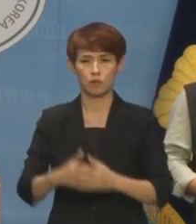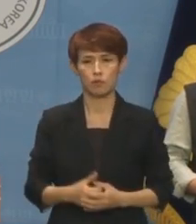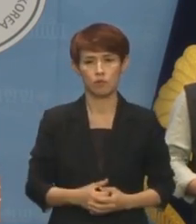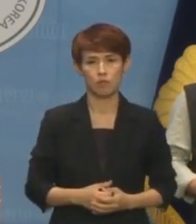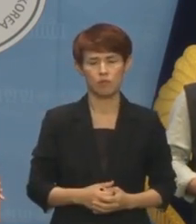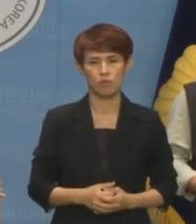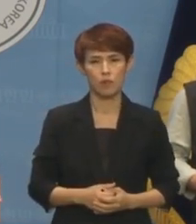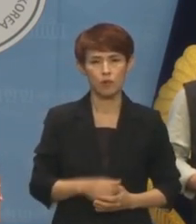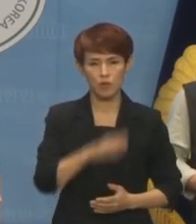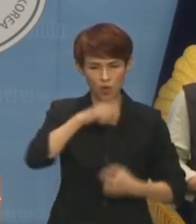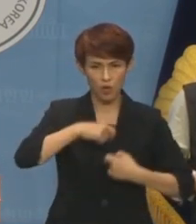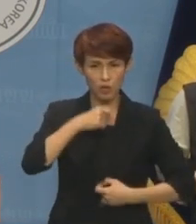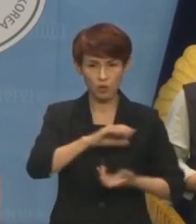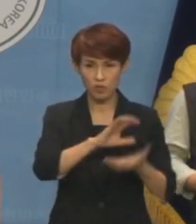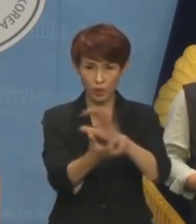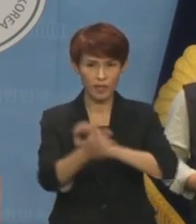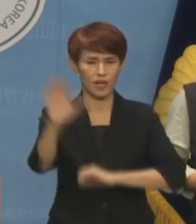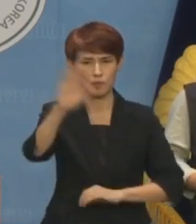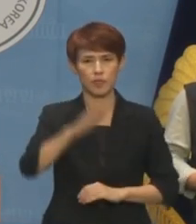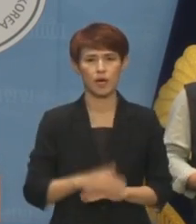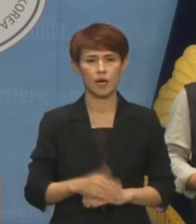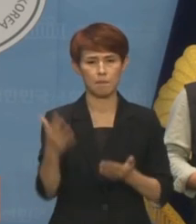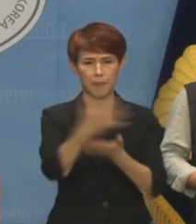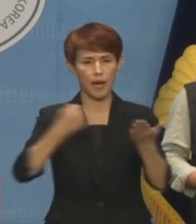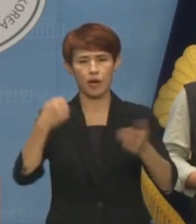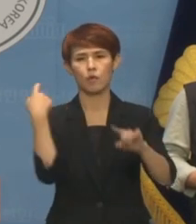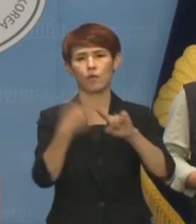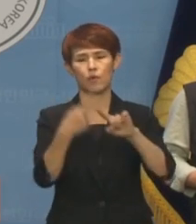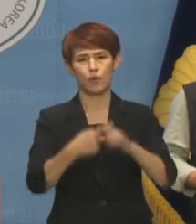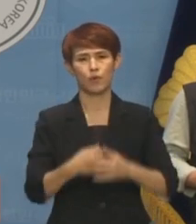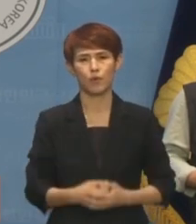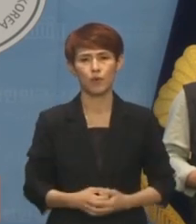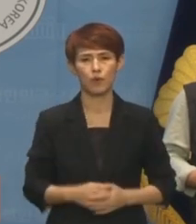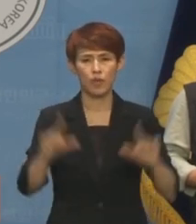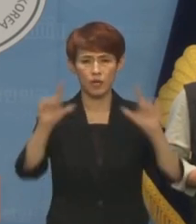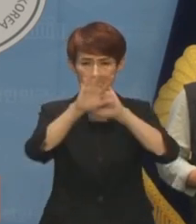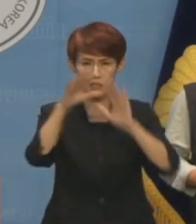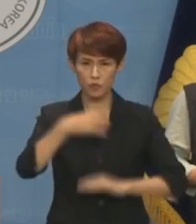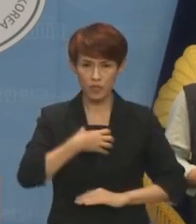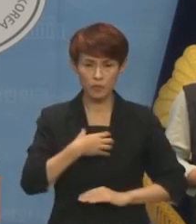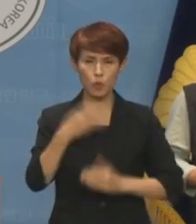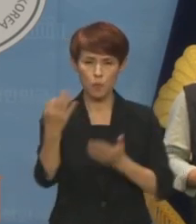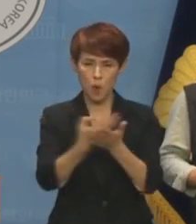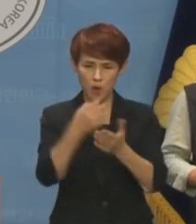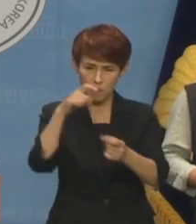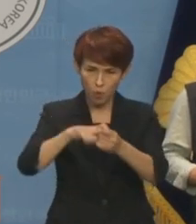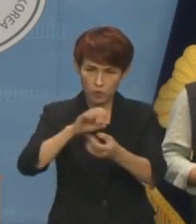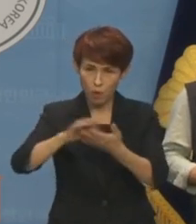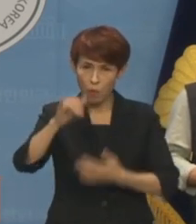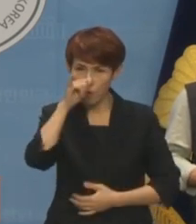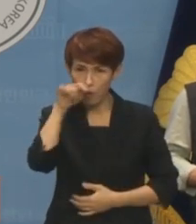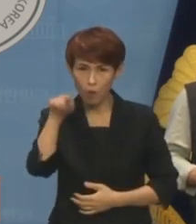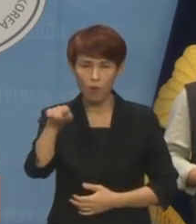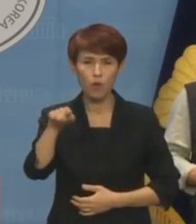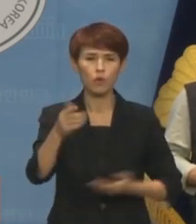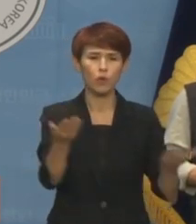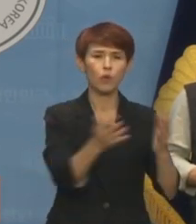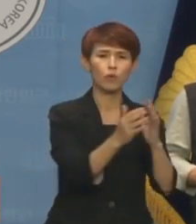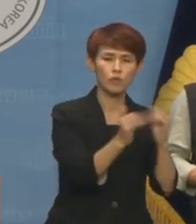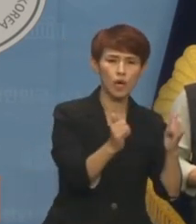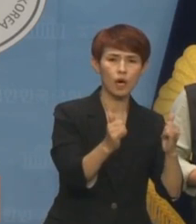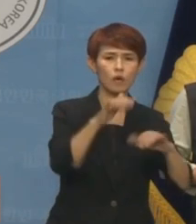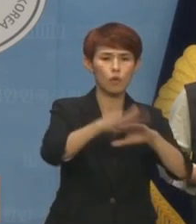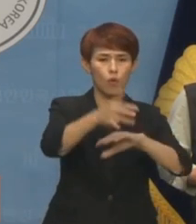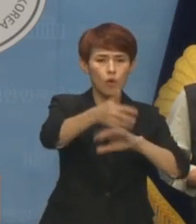이것은 정의로운 전환이 아닌 약탈적 전환입니다. 기후위기를 돈벌이 수단으로 삼는 전환은 노동자,